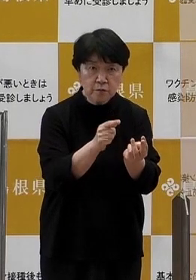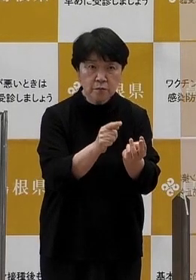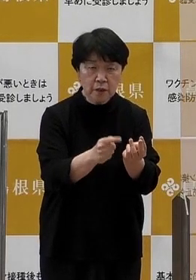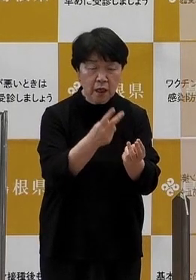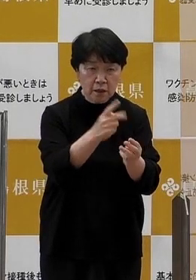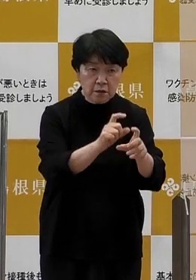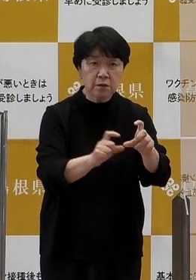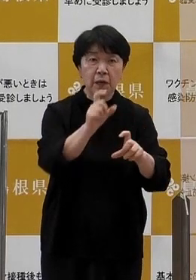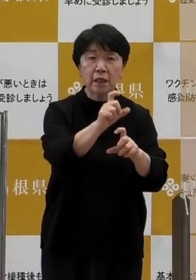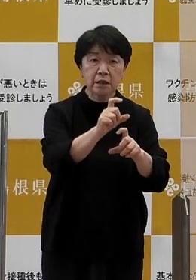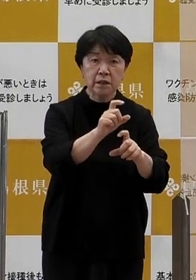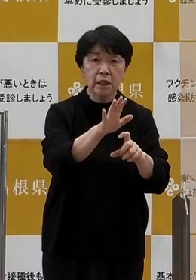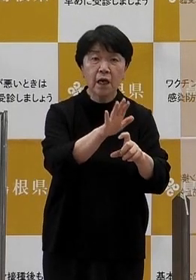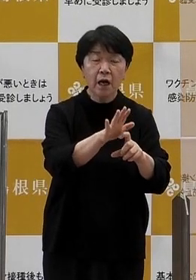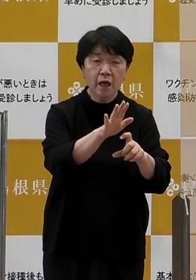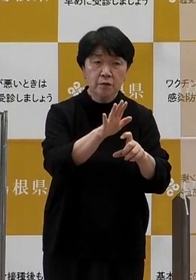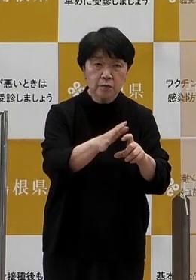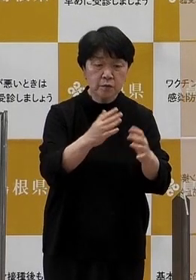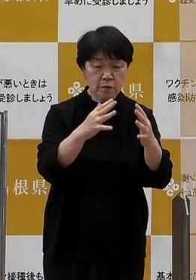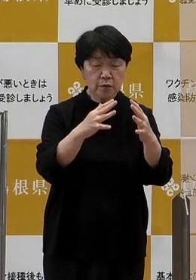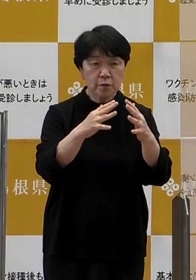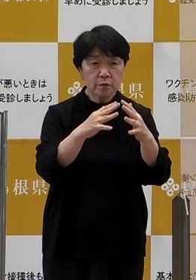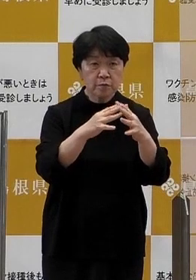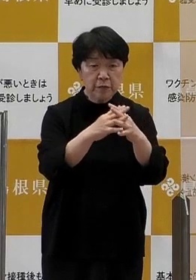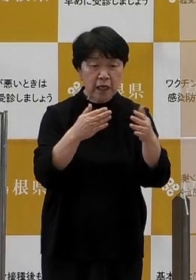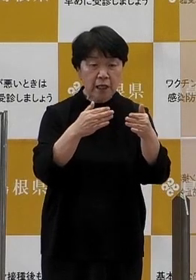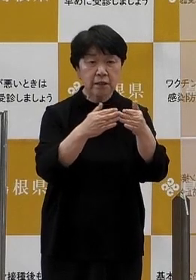は、宮崎県以上です。